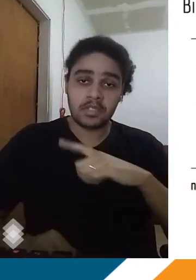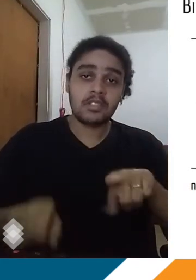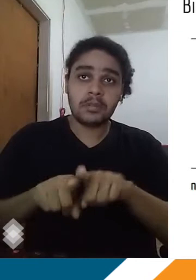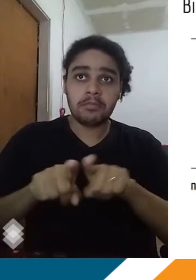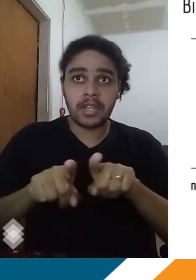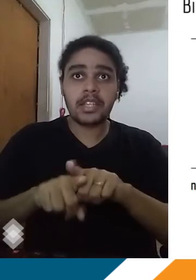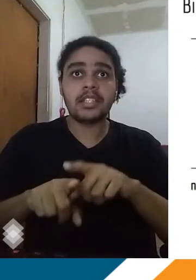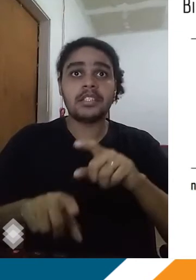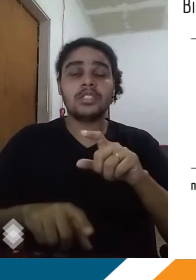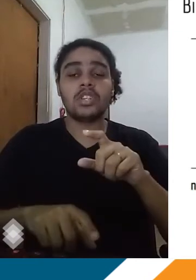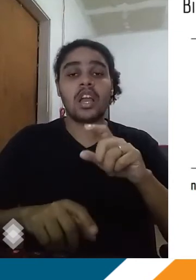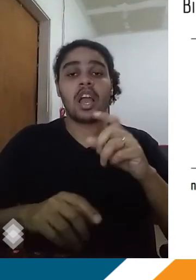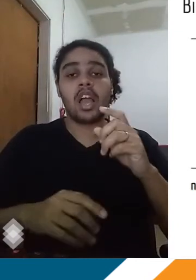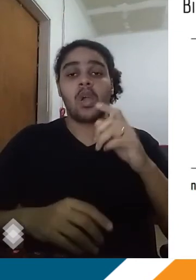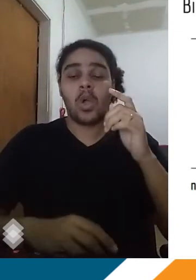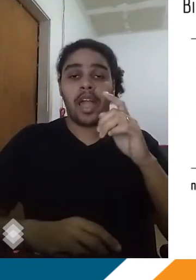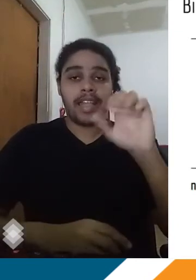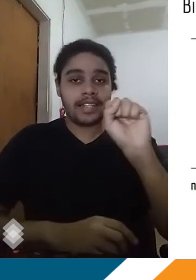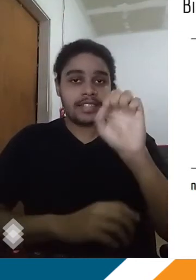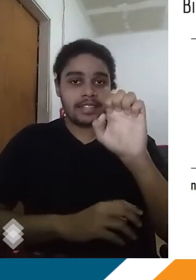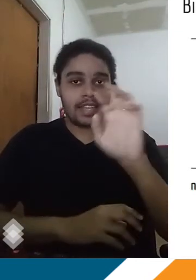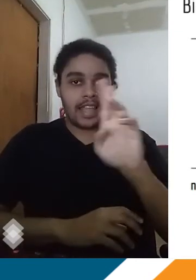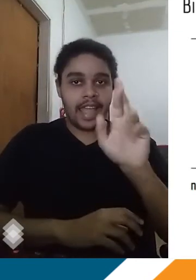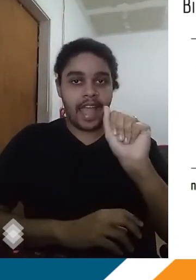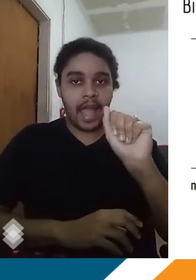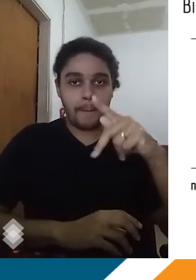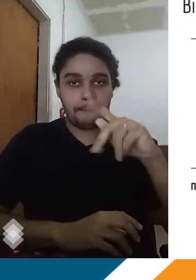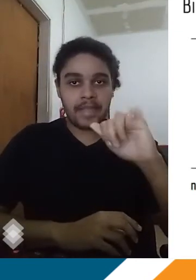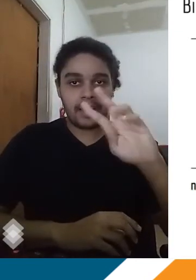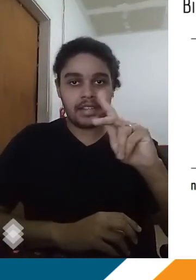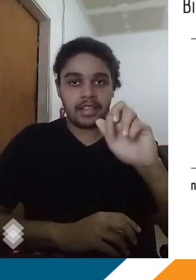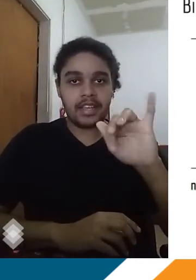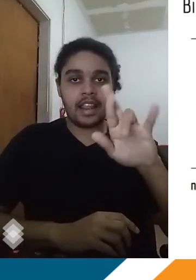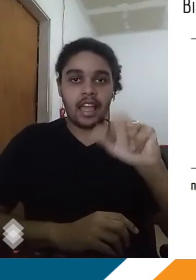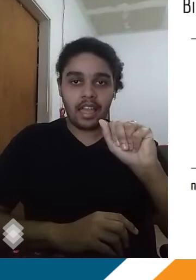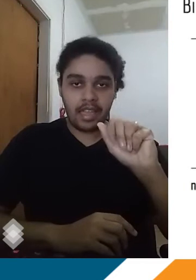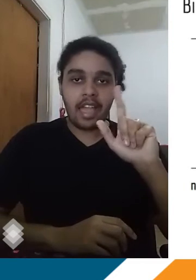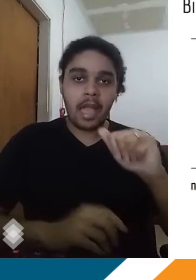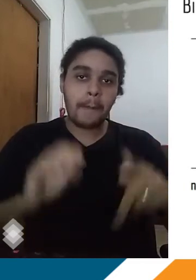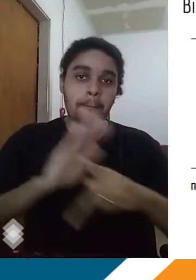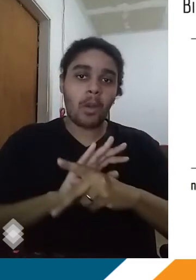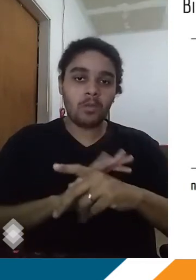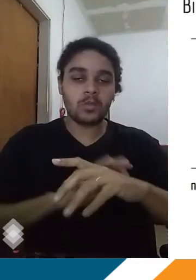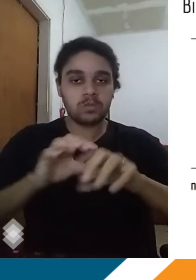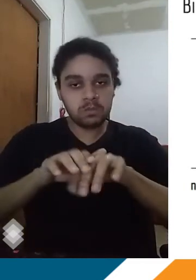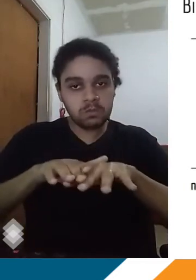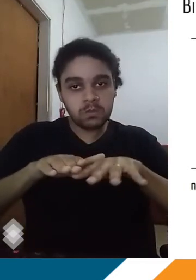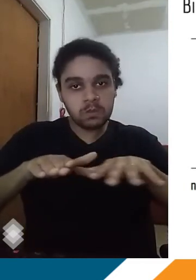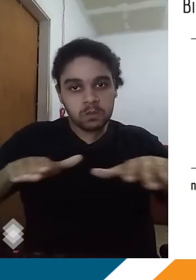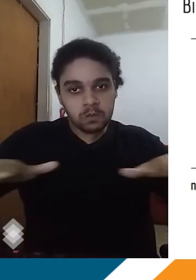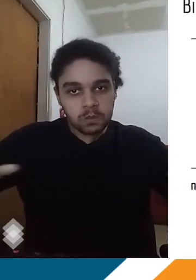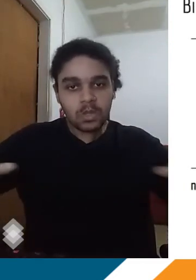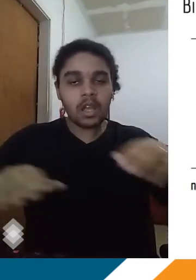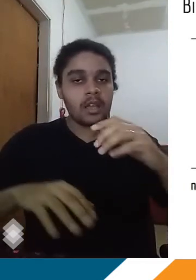O que é a serrapilheira? É aquela folhagem ou o conjunto de matéria orgânica que está presente no topo do solo. Quando a gente